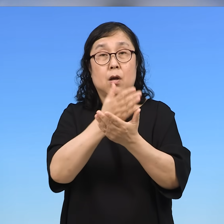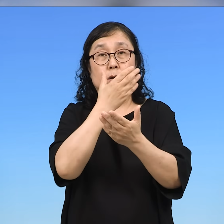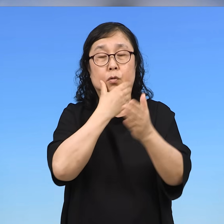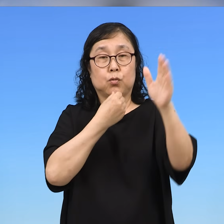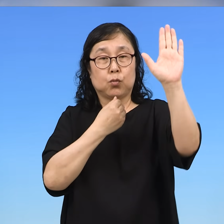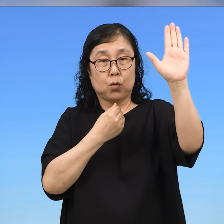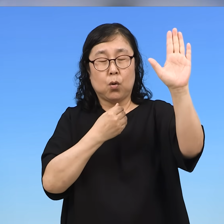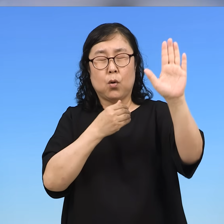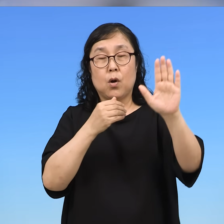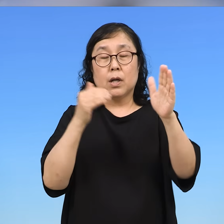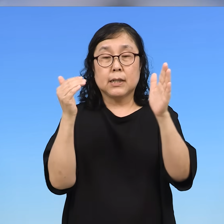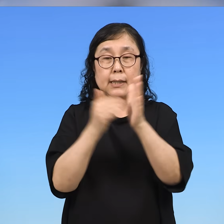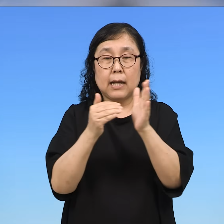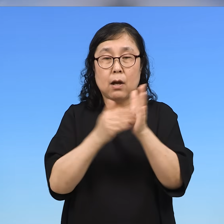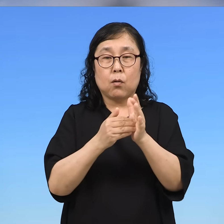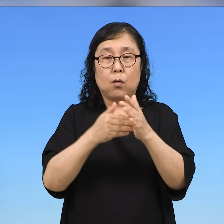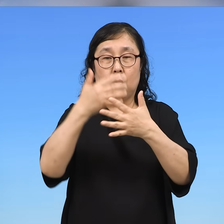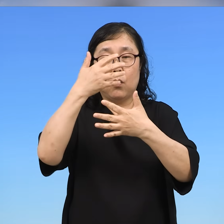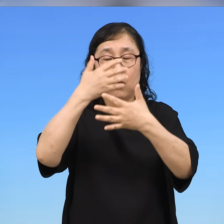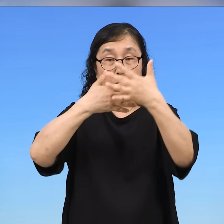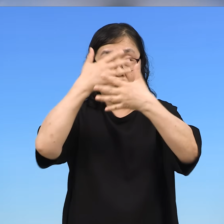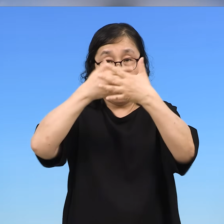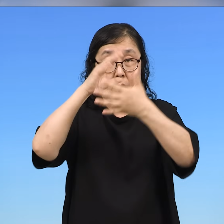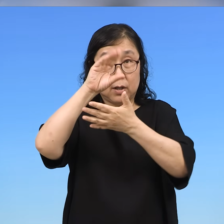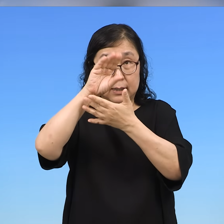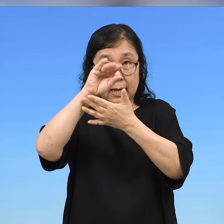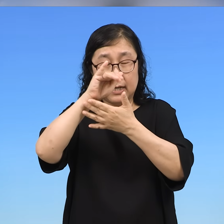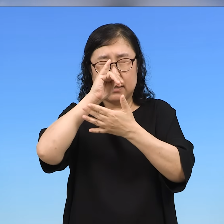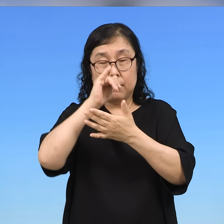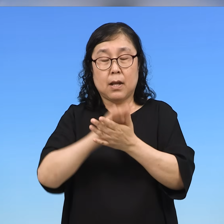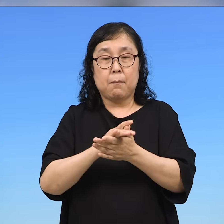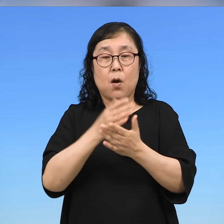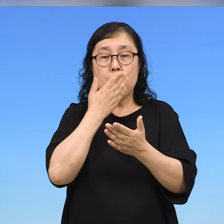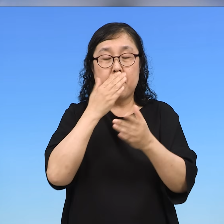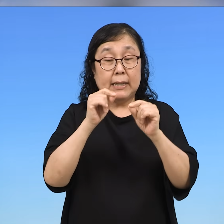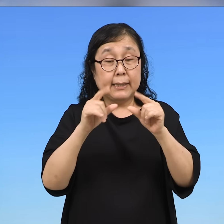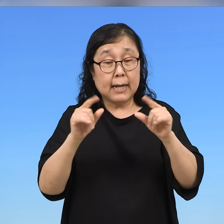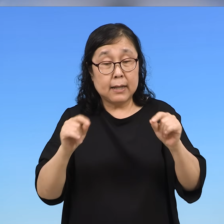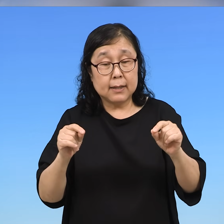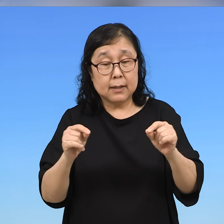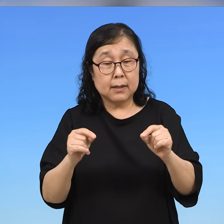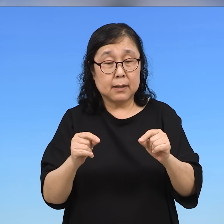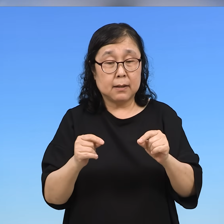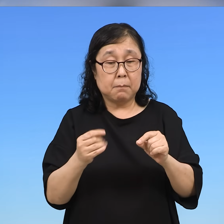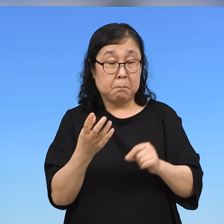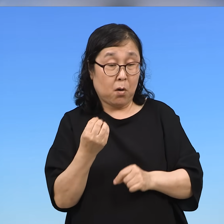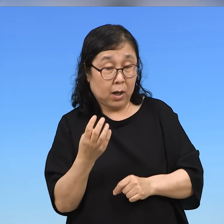축도 끝나고 또 영상이 또 나가거든요. 저 집에 반찬이 가짓수가 몇 개야?